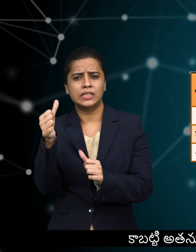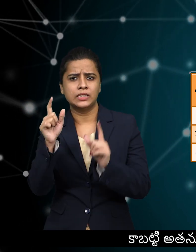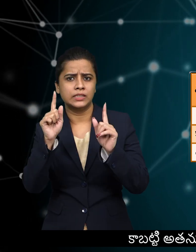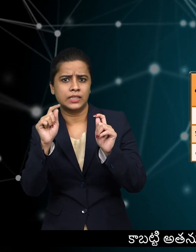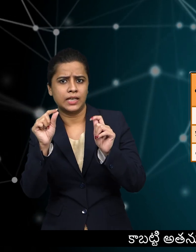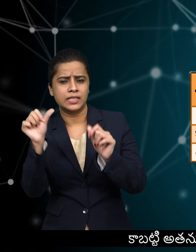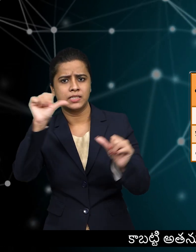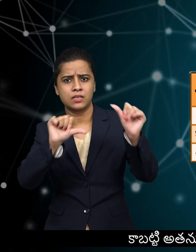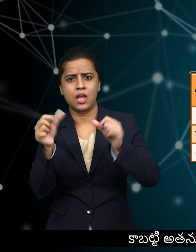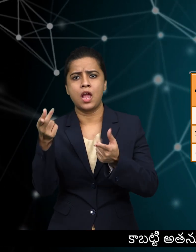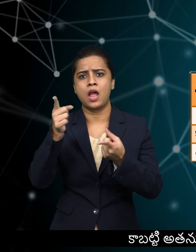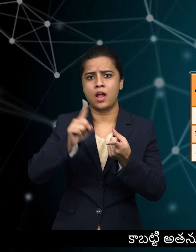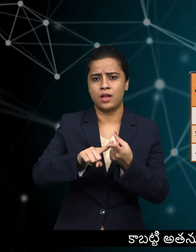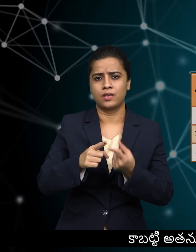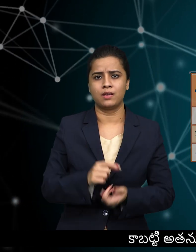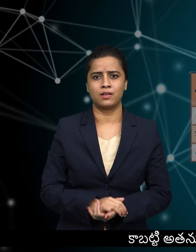చేశాడు.